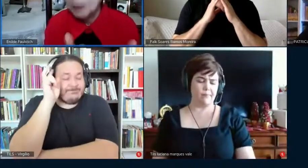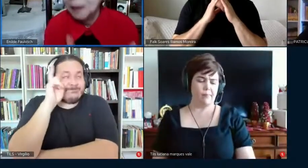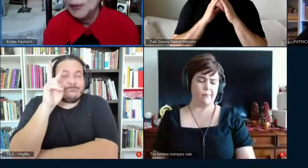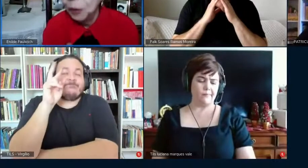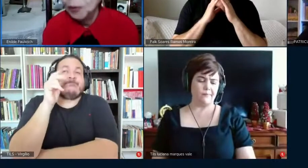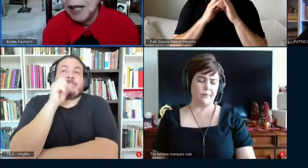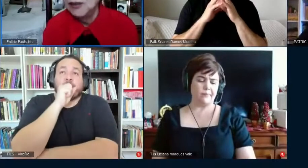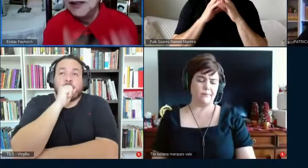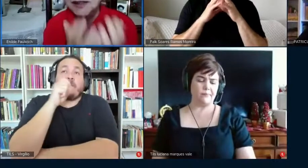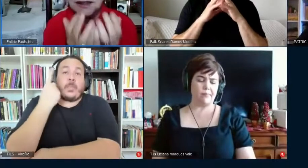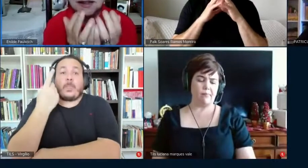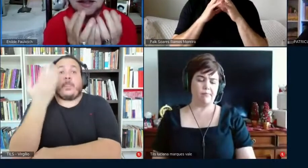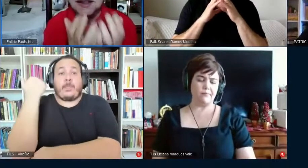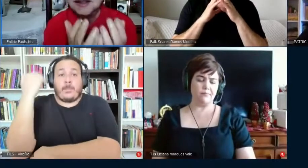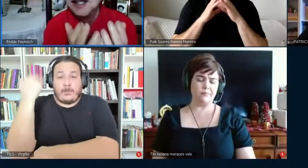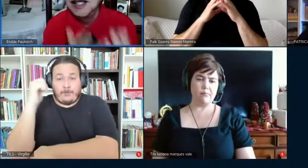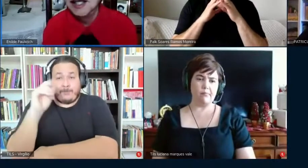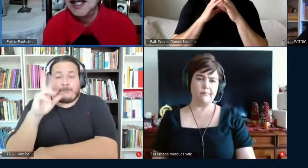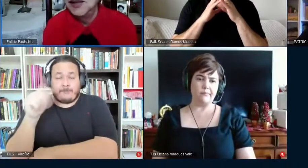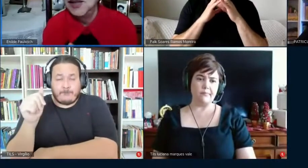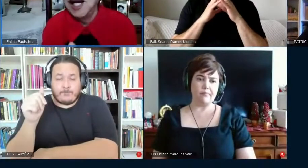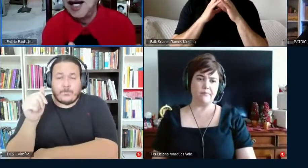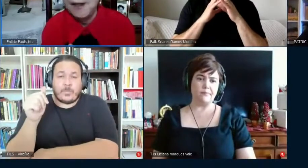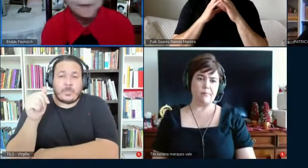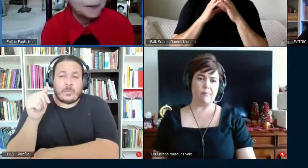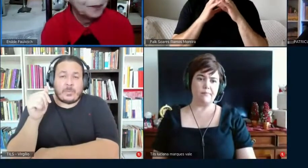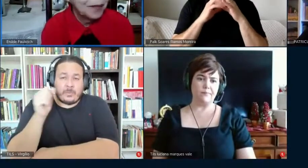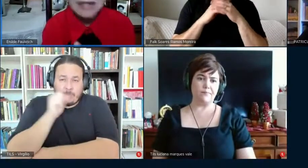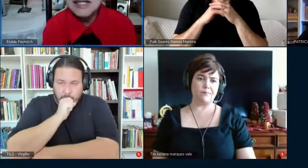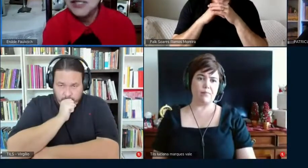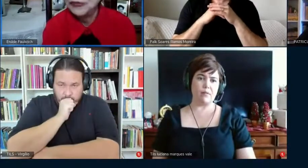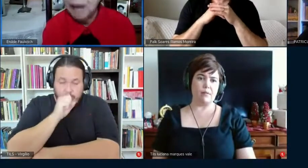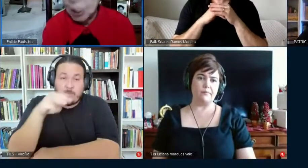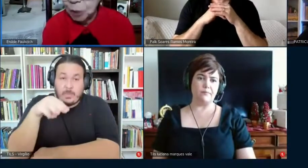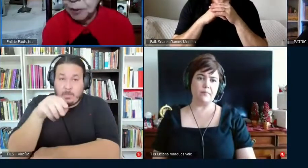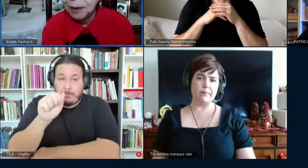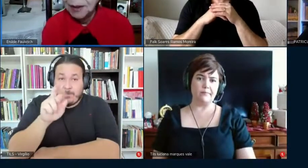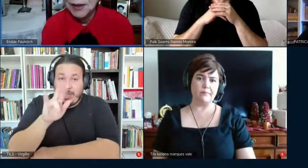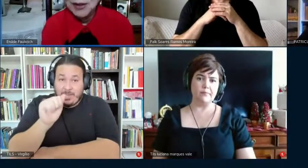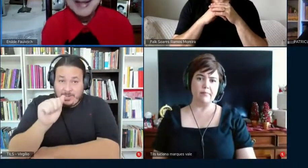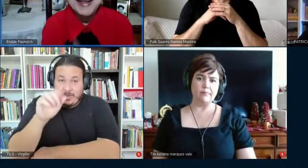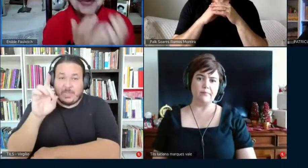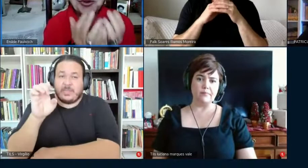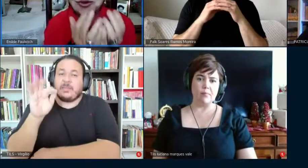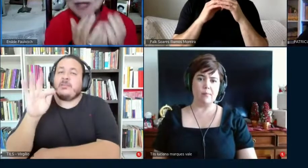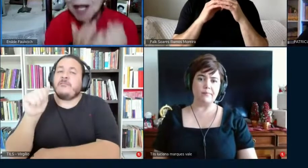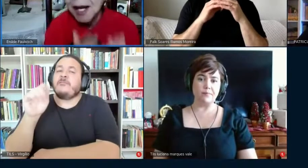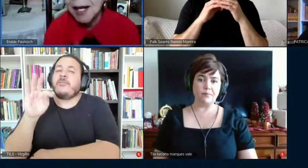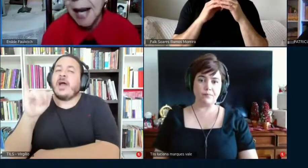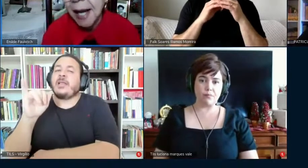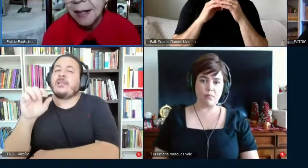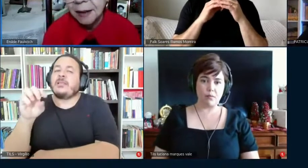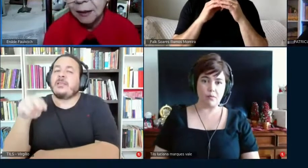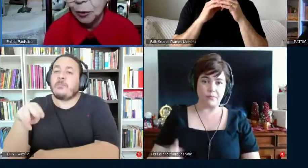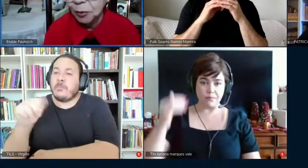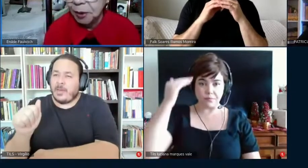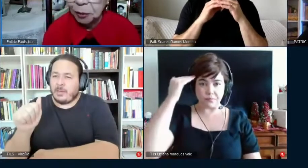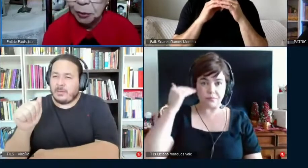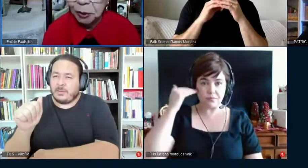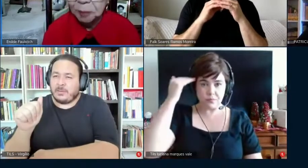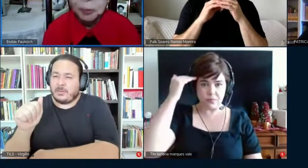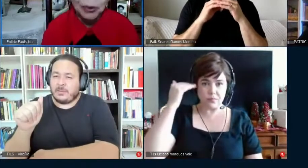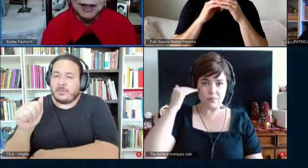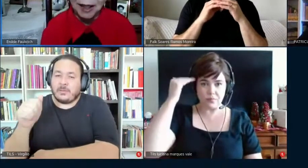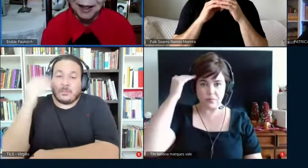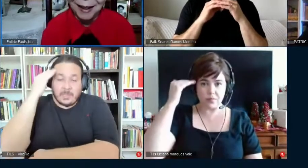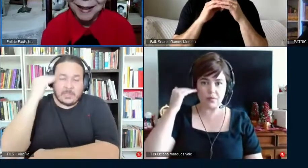enfim, mas foi uma aula em que a Maria de Fátima ficou zangada comigo